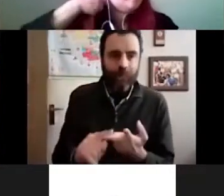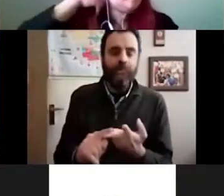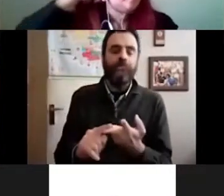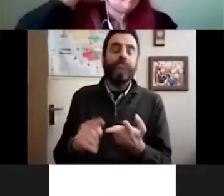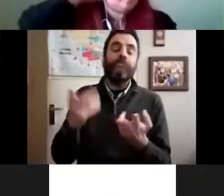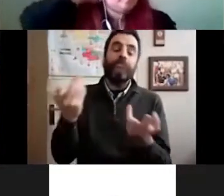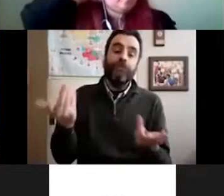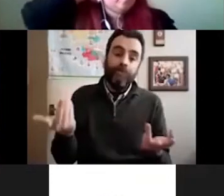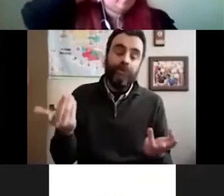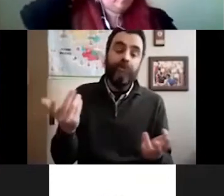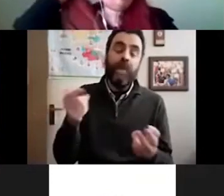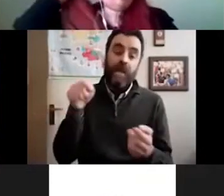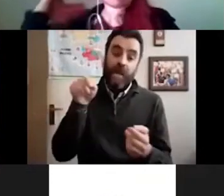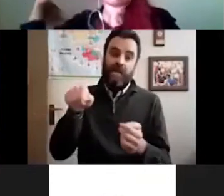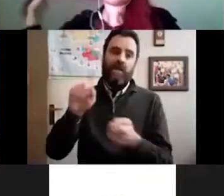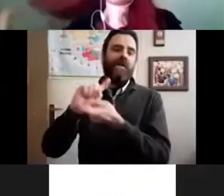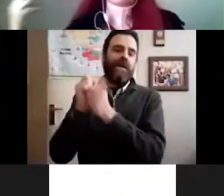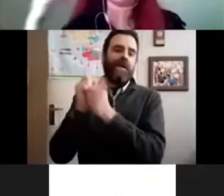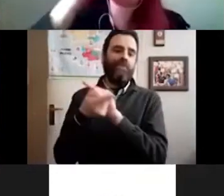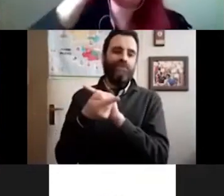pasando y transitando hacia el otro estudiante.